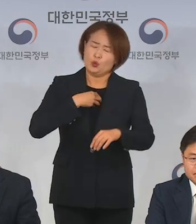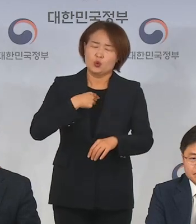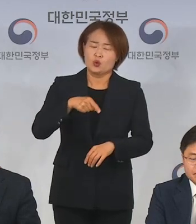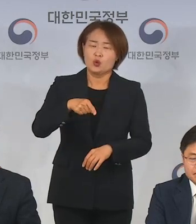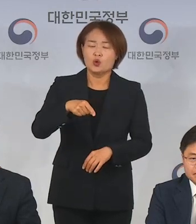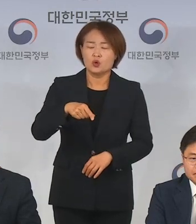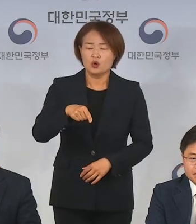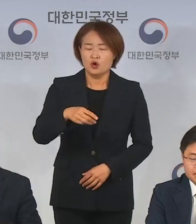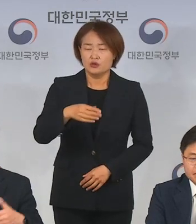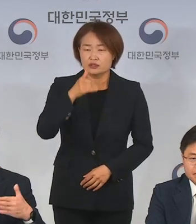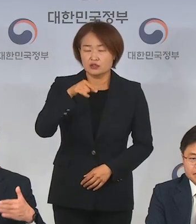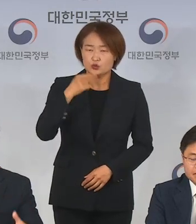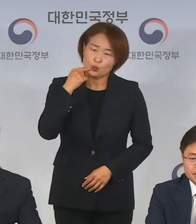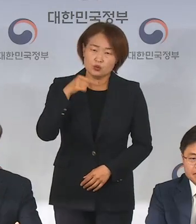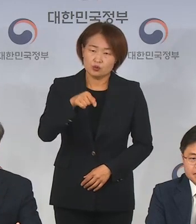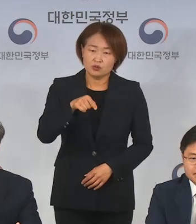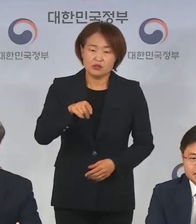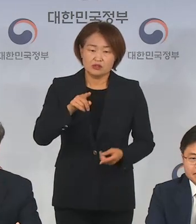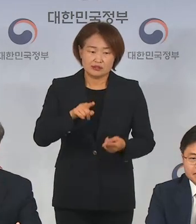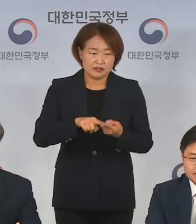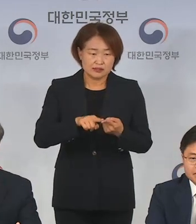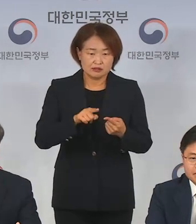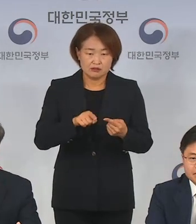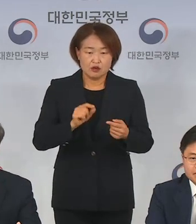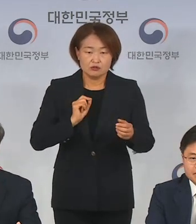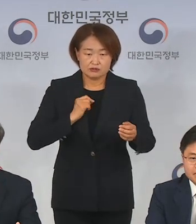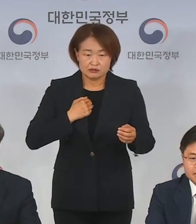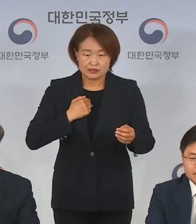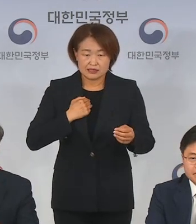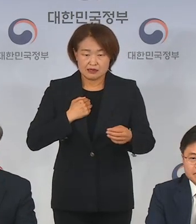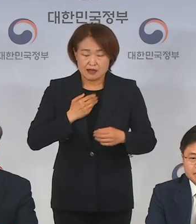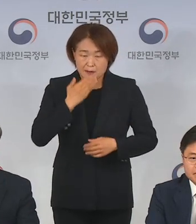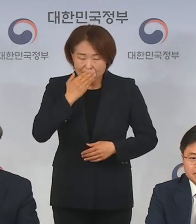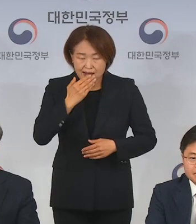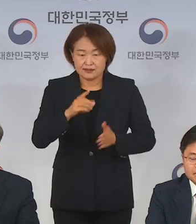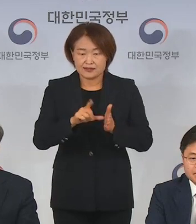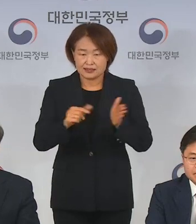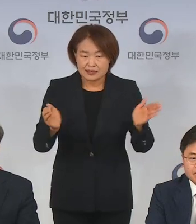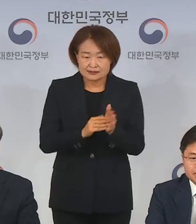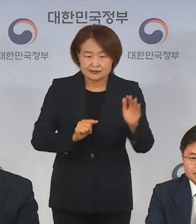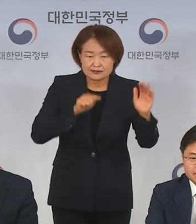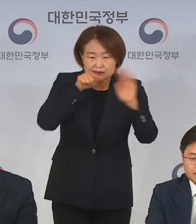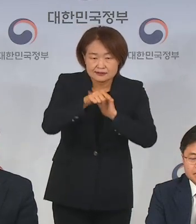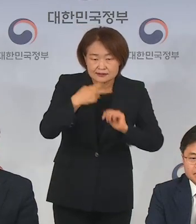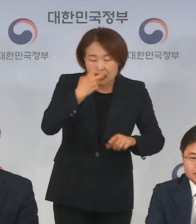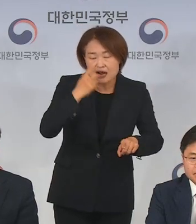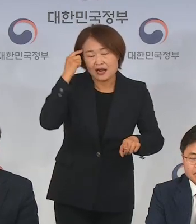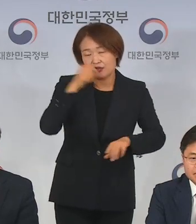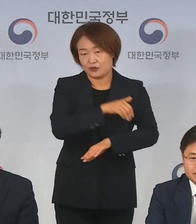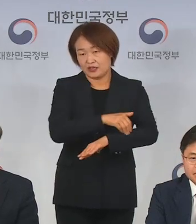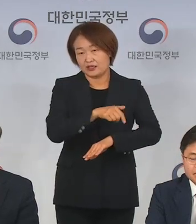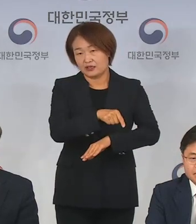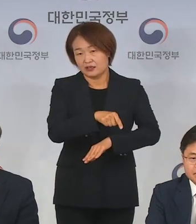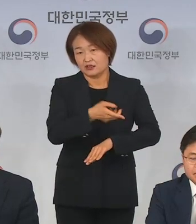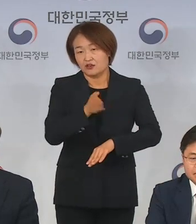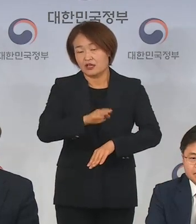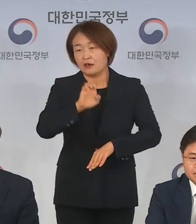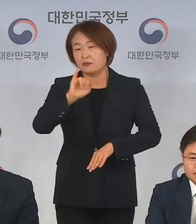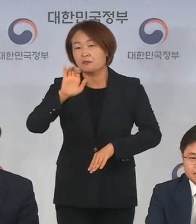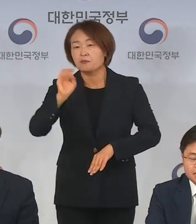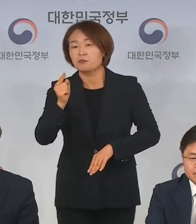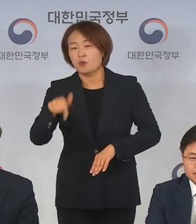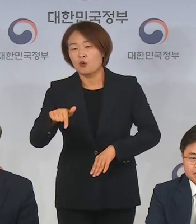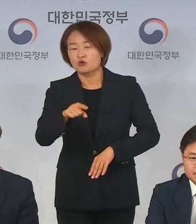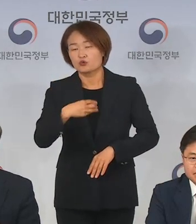저희가 생각했던 것보다는 안전성 측면에서 조금 뭐 관리가 필요하다든지 이런 것을 제외하고 나면 사실상 시설이나